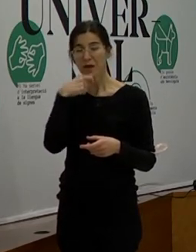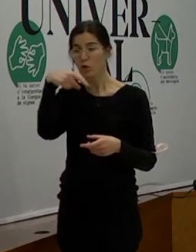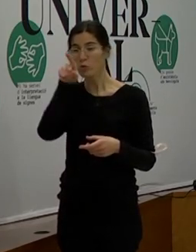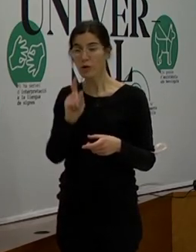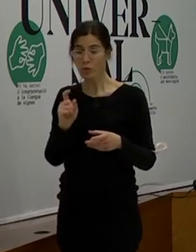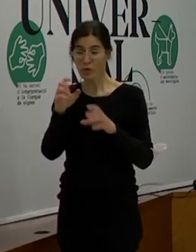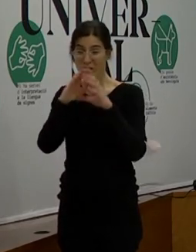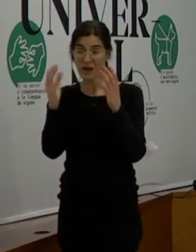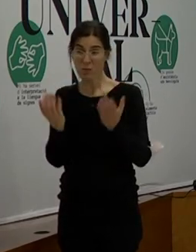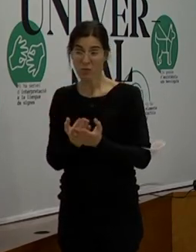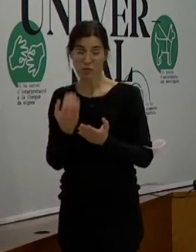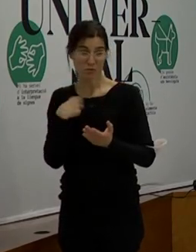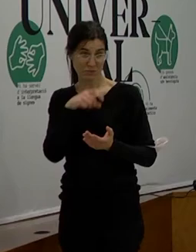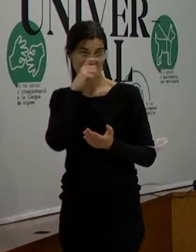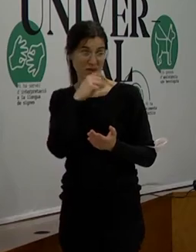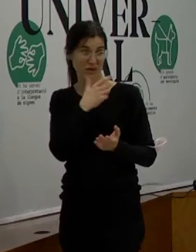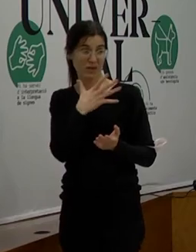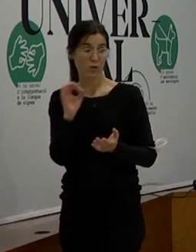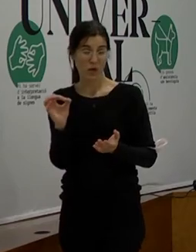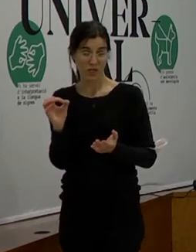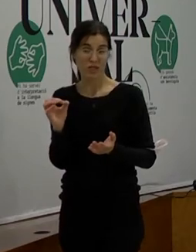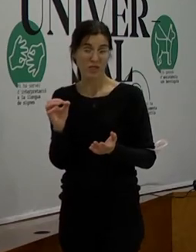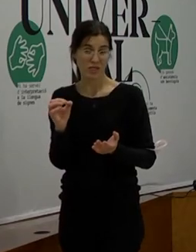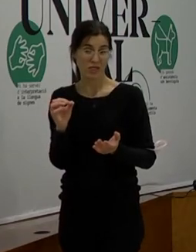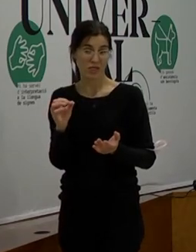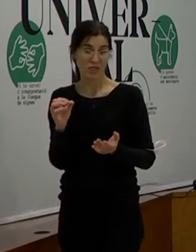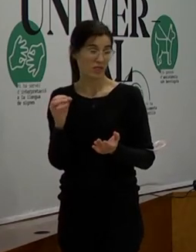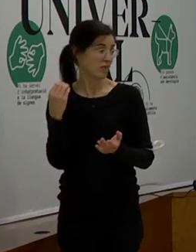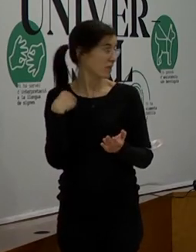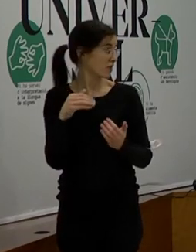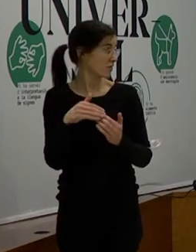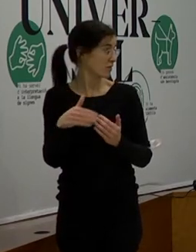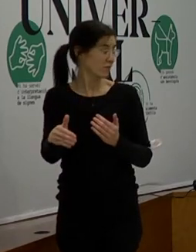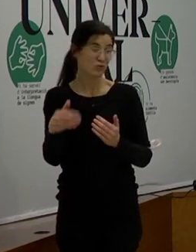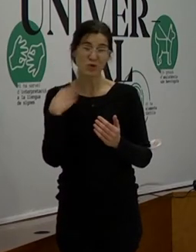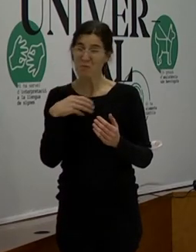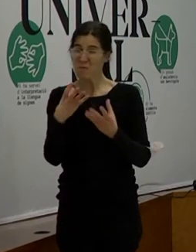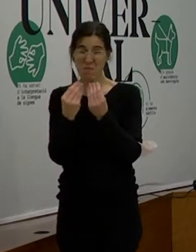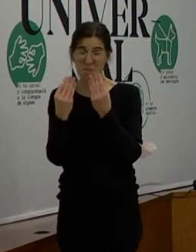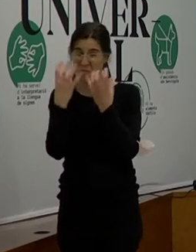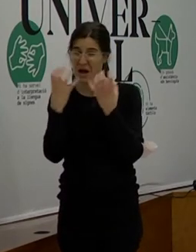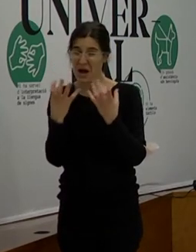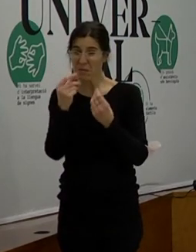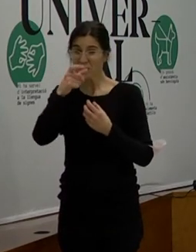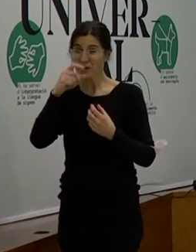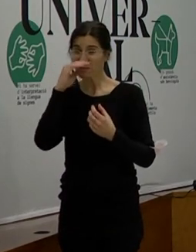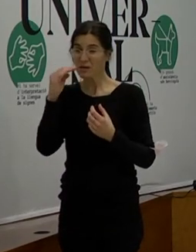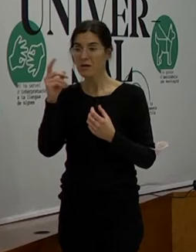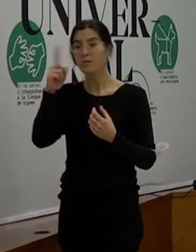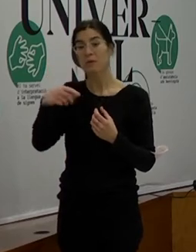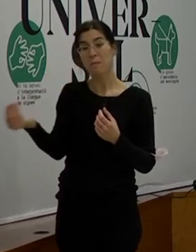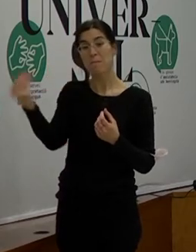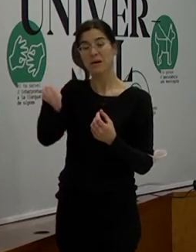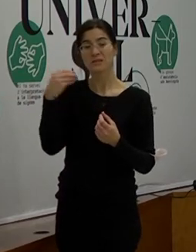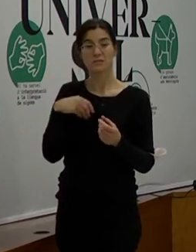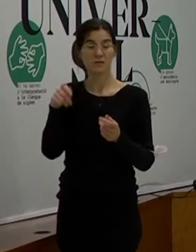la edat que tindreix en el 50, ¿vale? Estarà ple de gent gran. Però és que, com som país turístic i